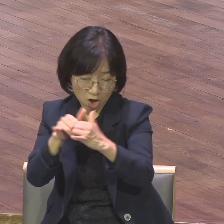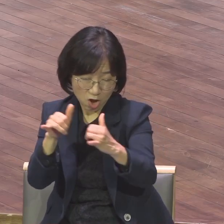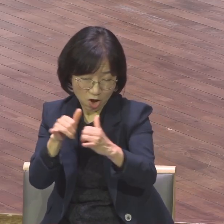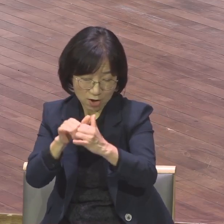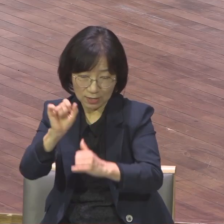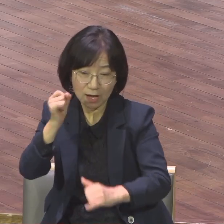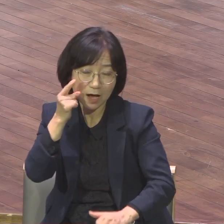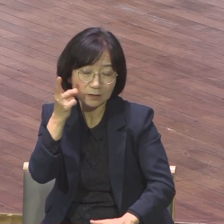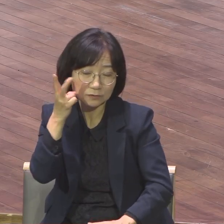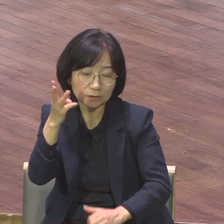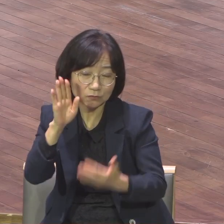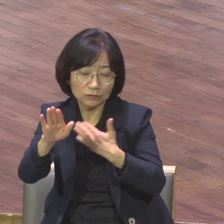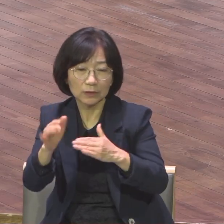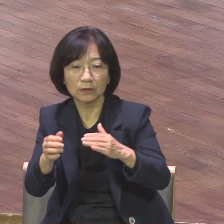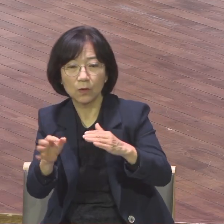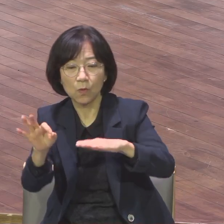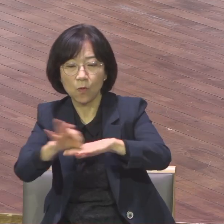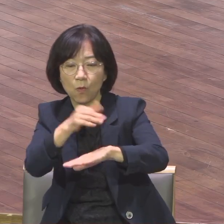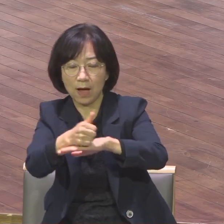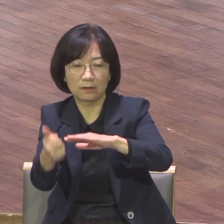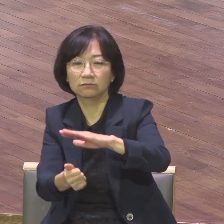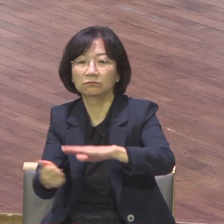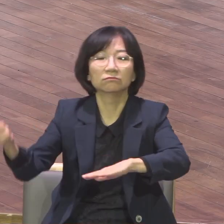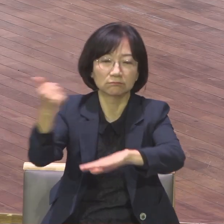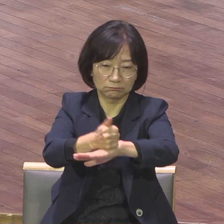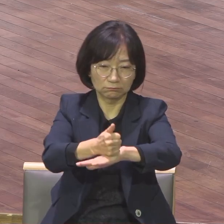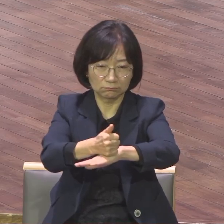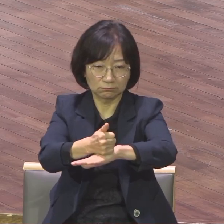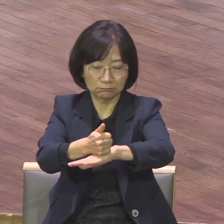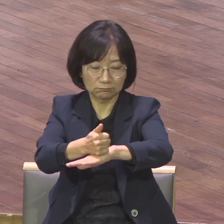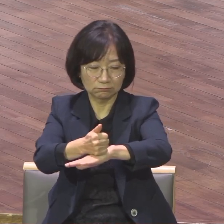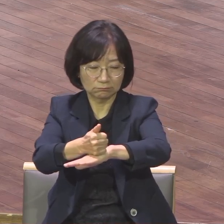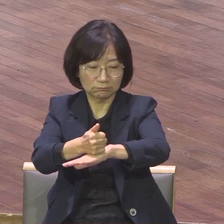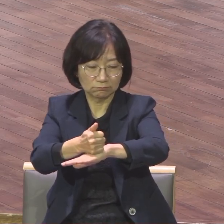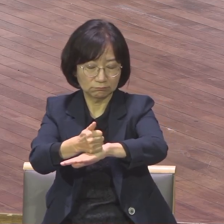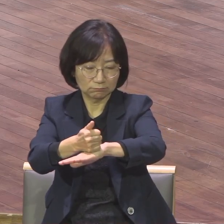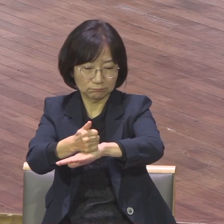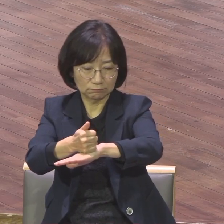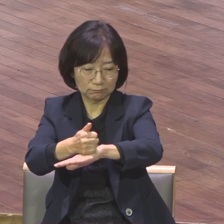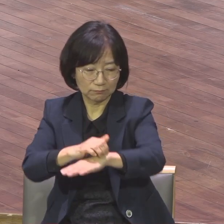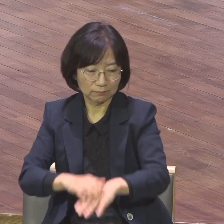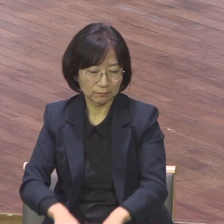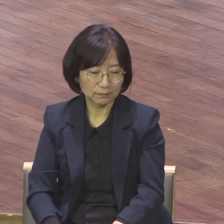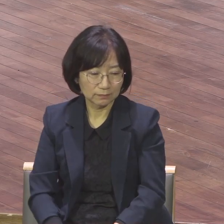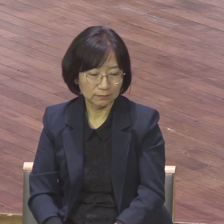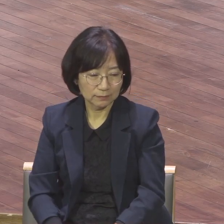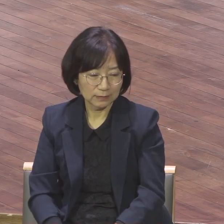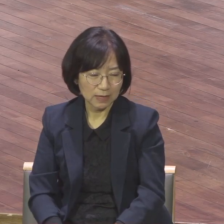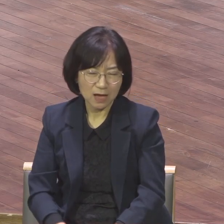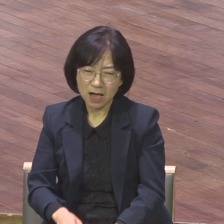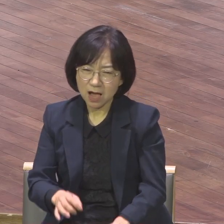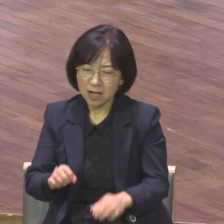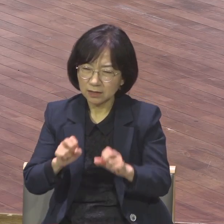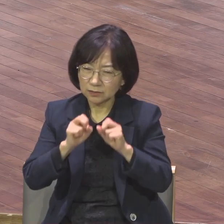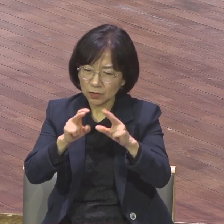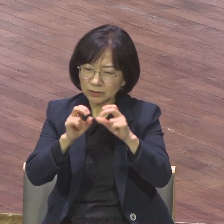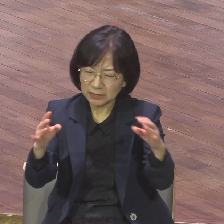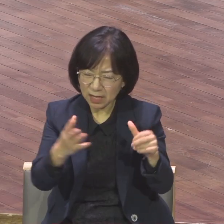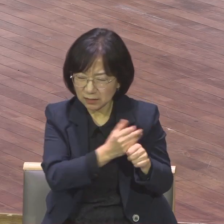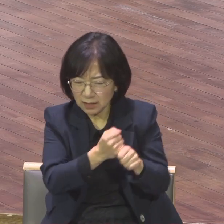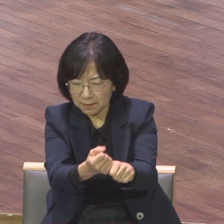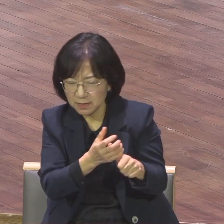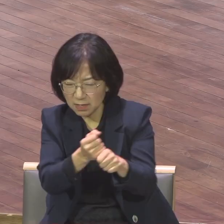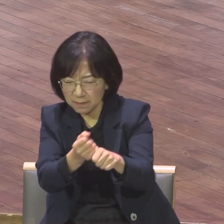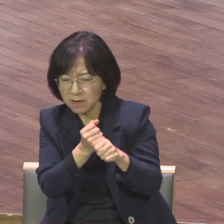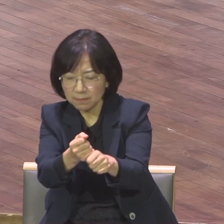느부갓네살에게 사로잡혀 가지고, 그때 에스겔 같은 유명한 또 선지자들 잡혀가지요. 10,000명 정도가 그렇게